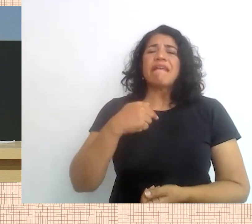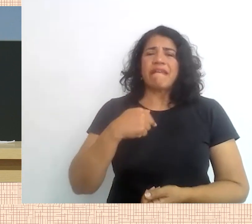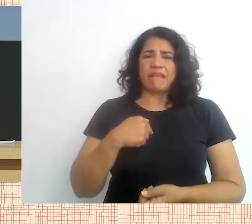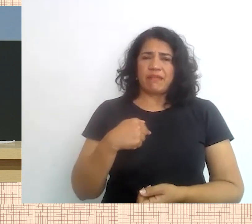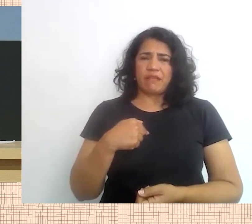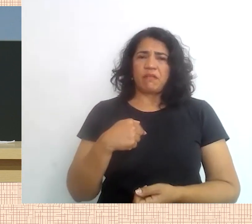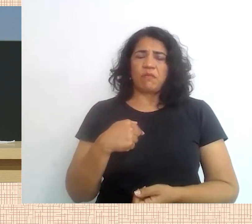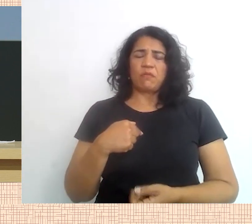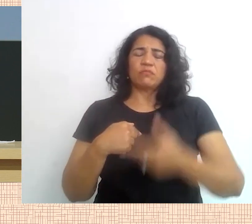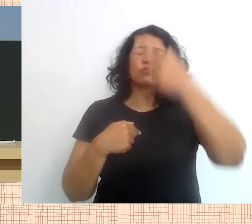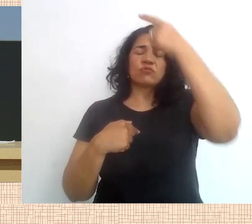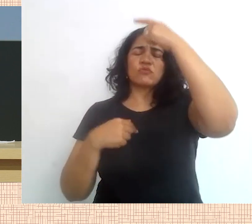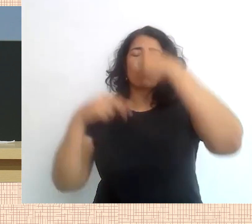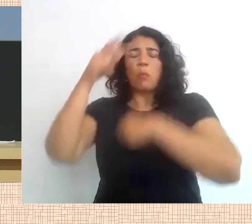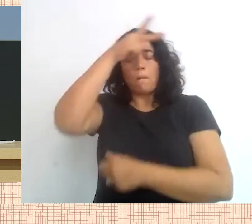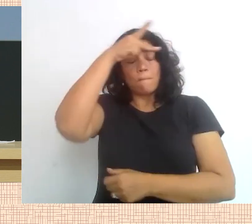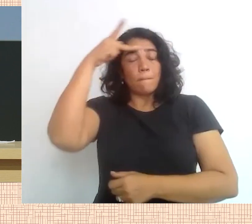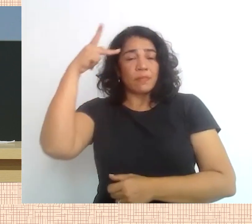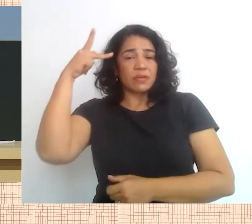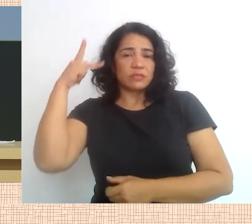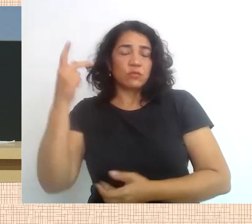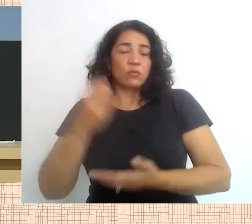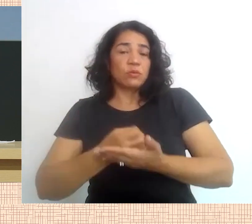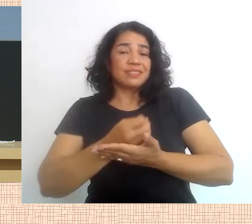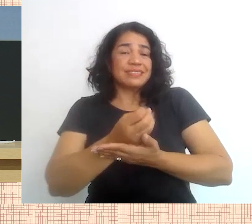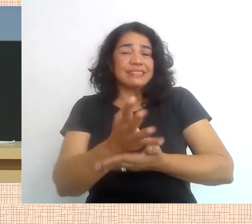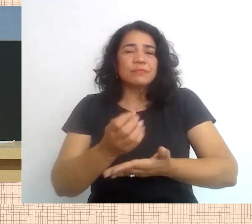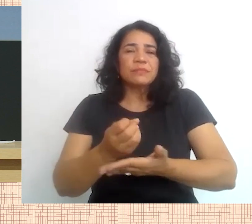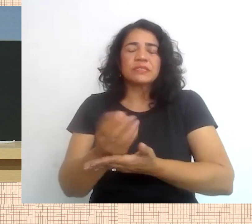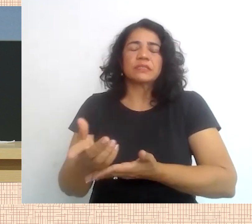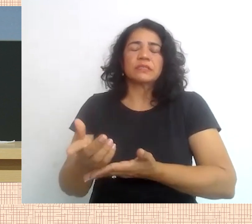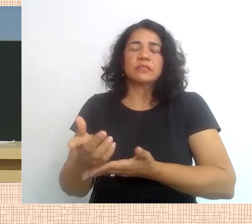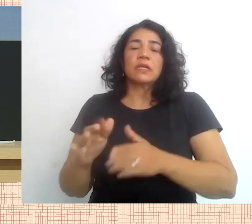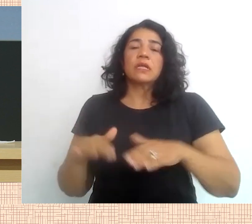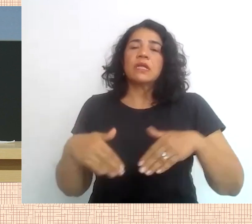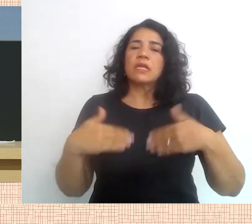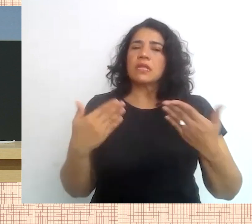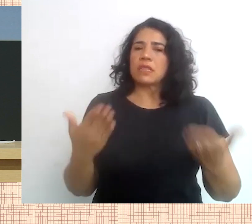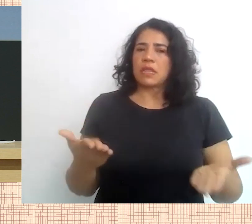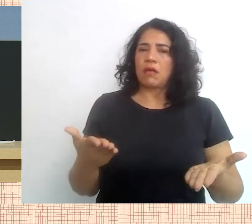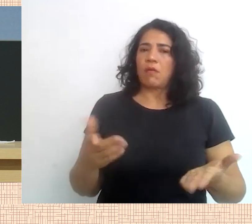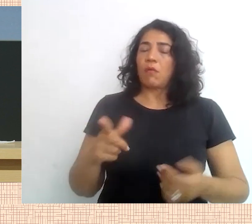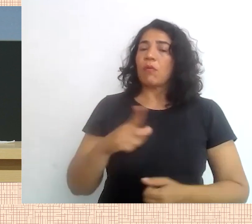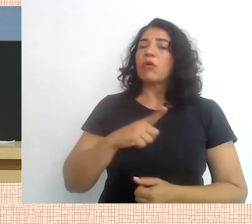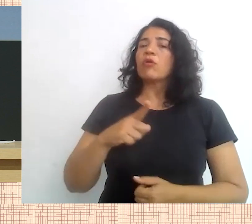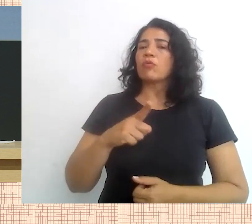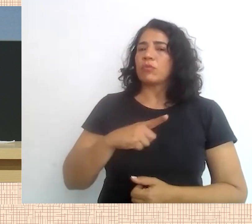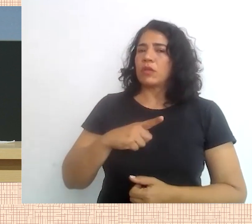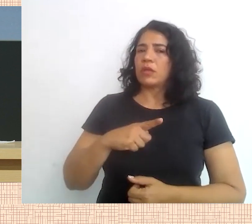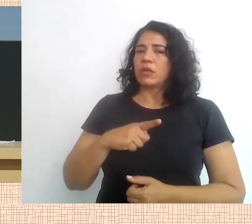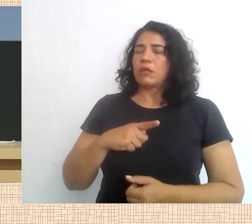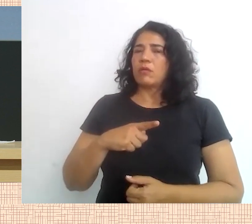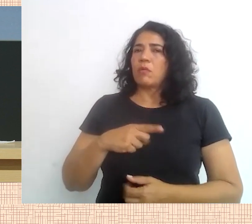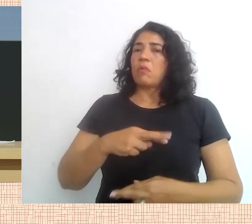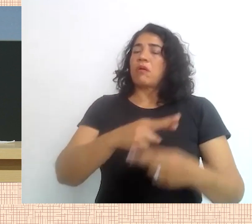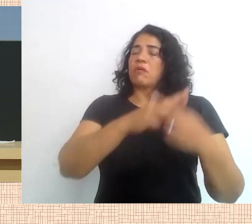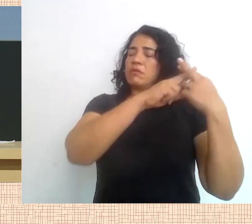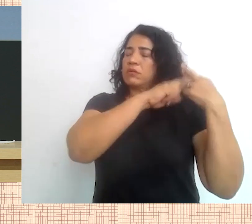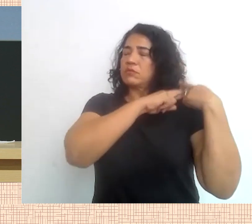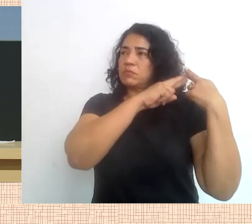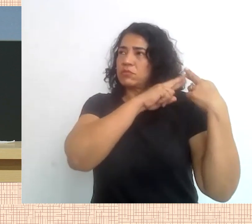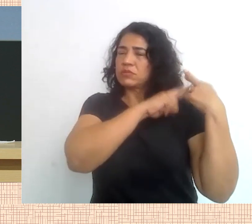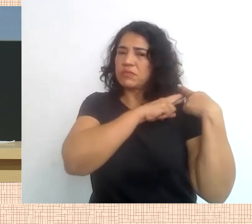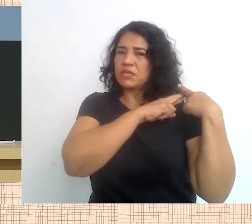ó, tá? E eu sou esse vaso comunicante, eu comunico à igreja, e eu transmito isso